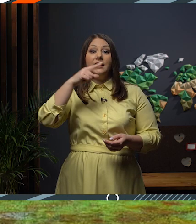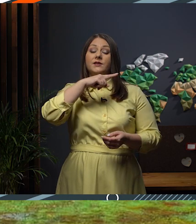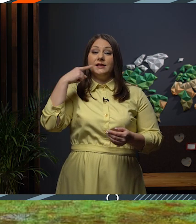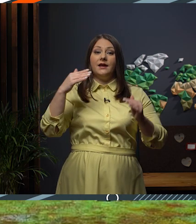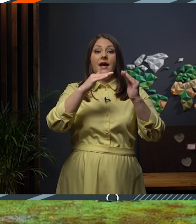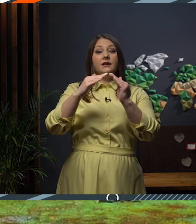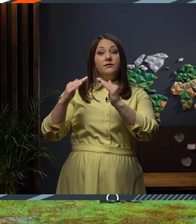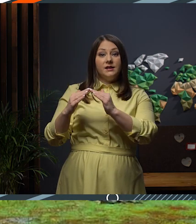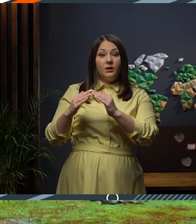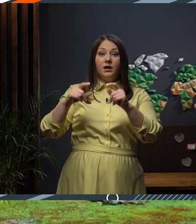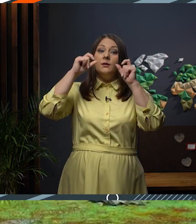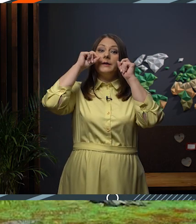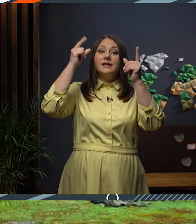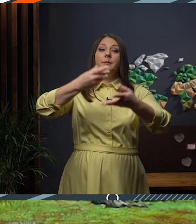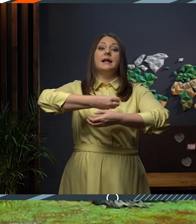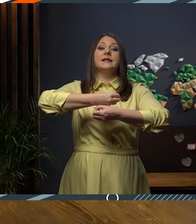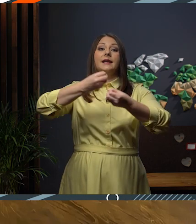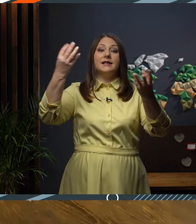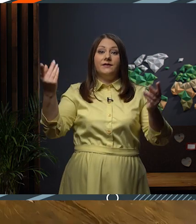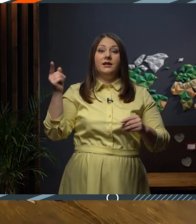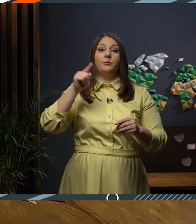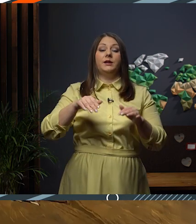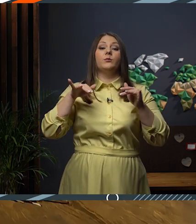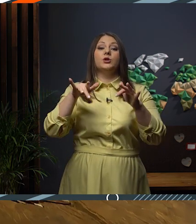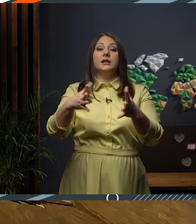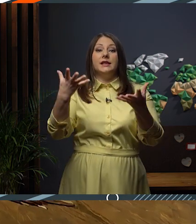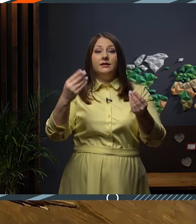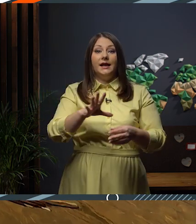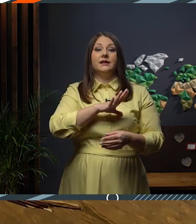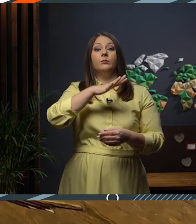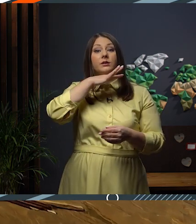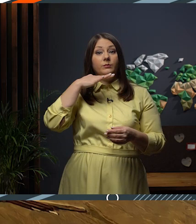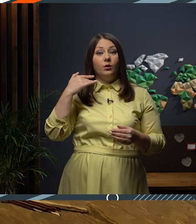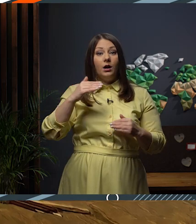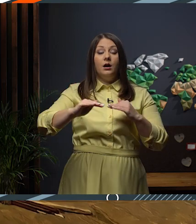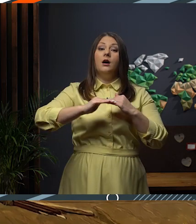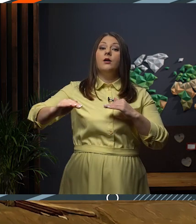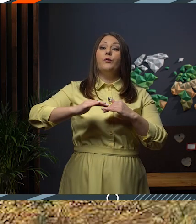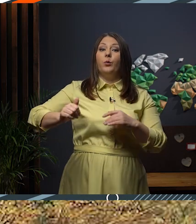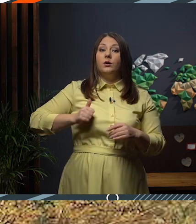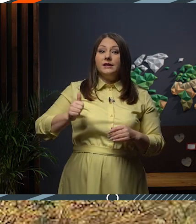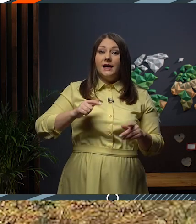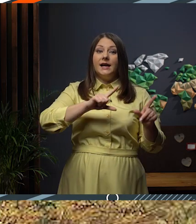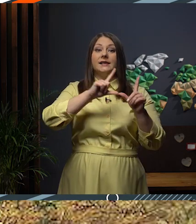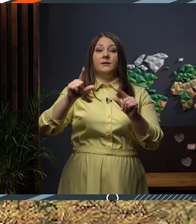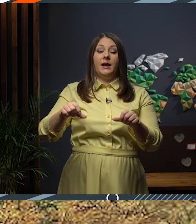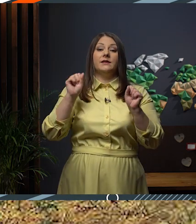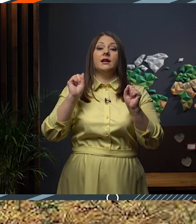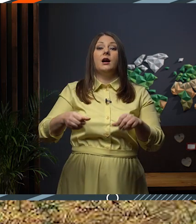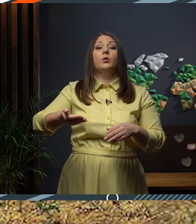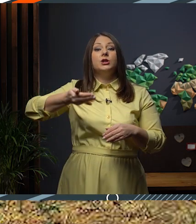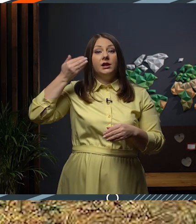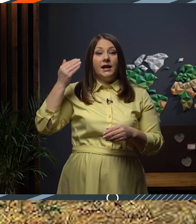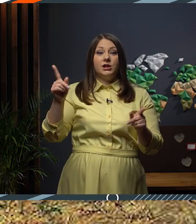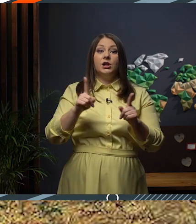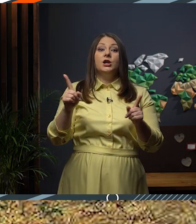Жили древние славяне в избах, просыпались с рассветом, потому что дел на день было много. В поле старались отправиться